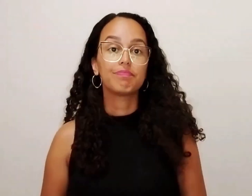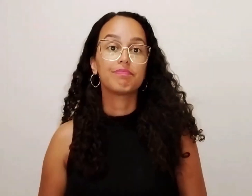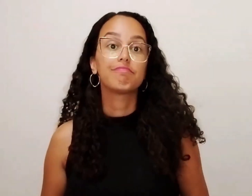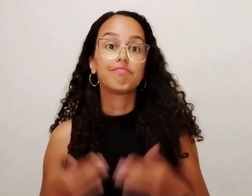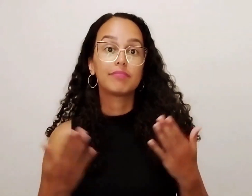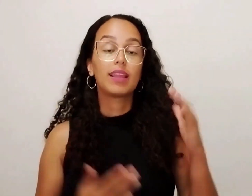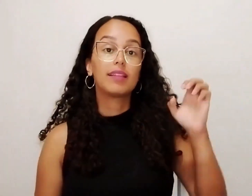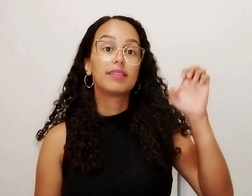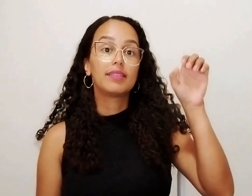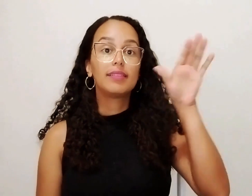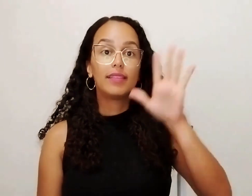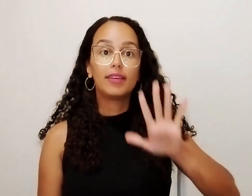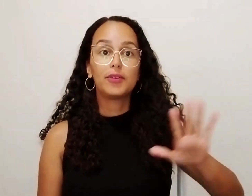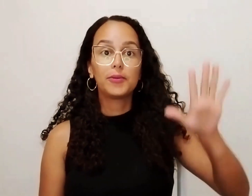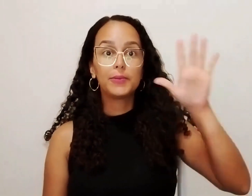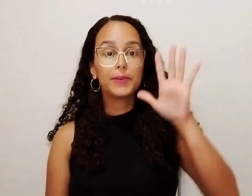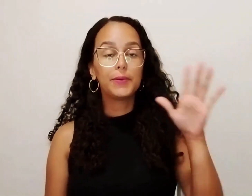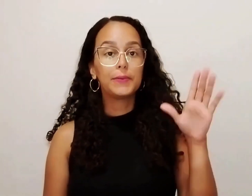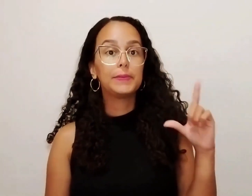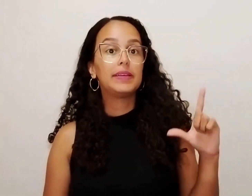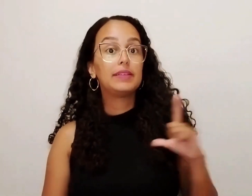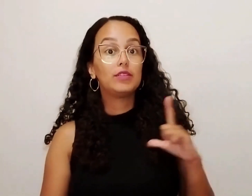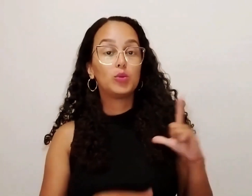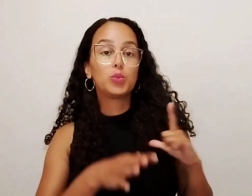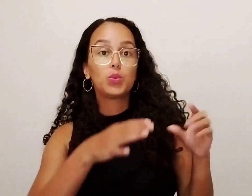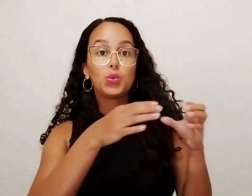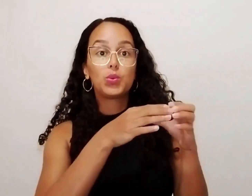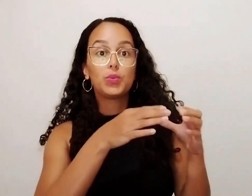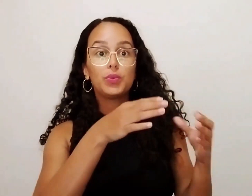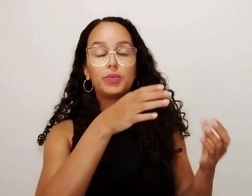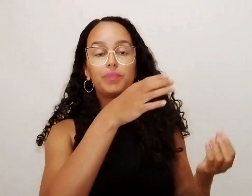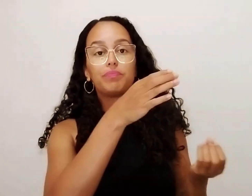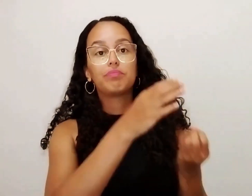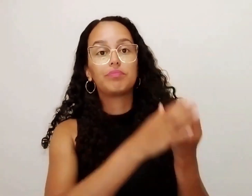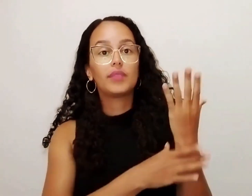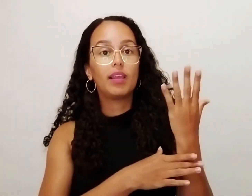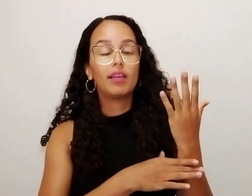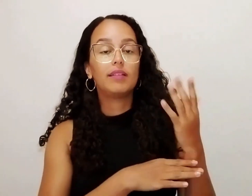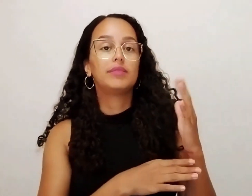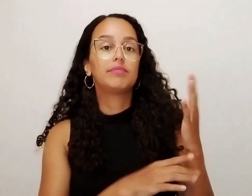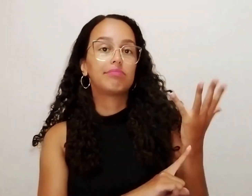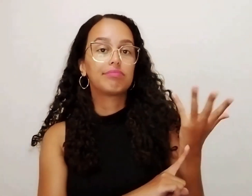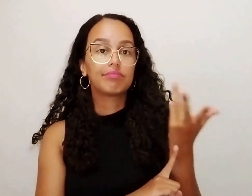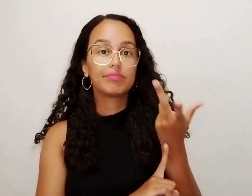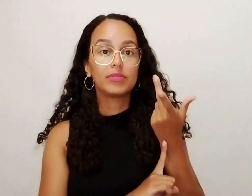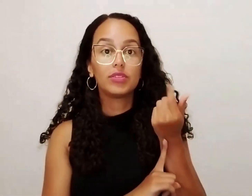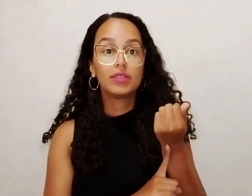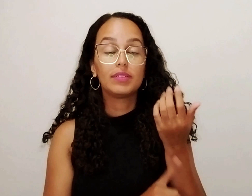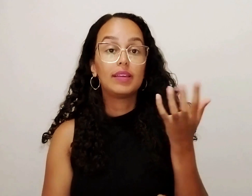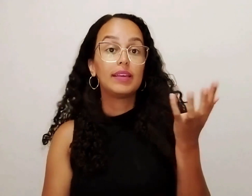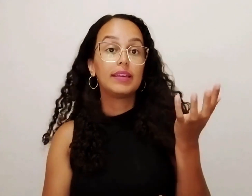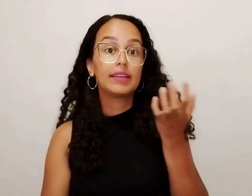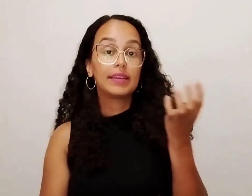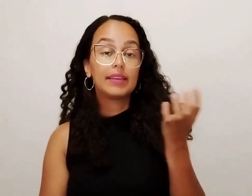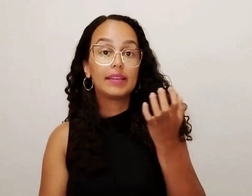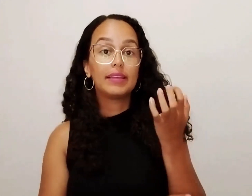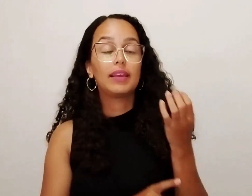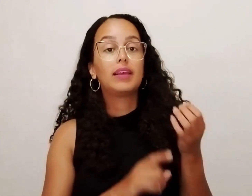no Brasil, o parnasianismo era a escola literária mais influente.